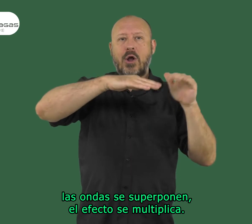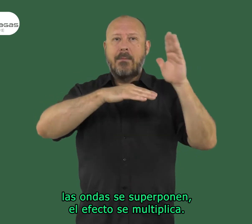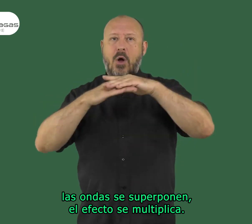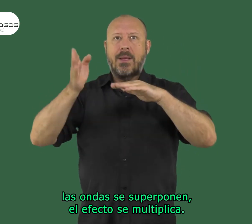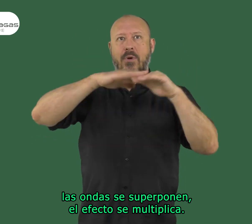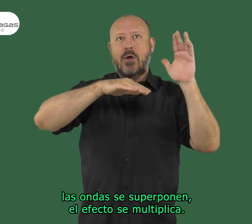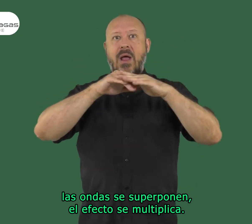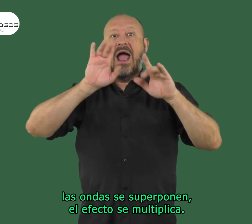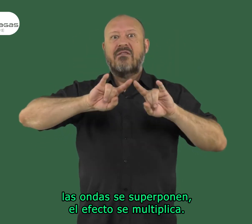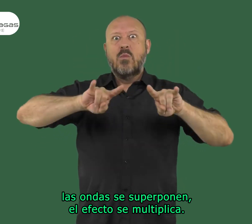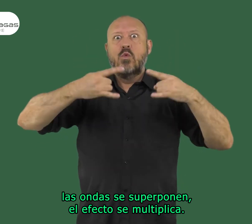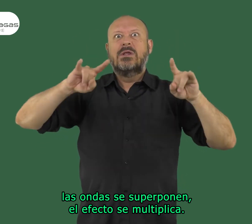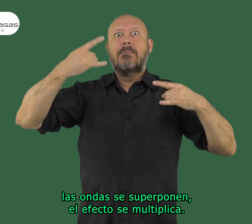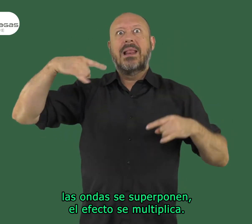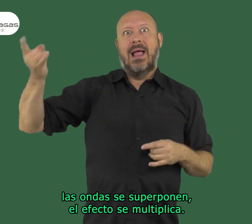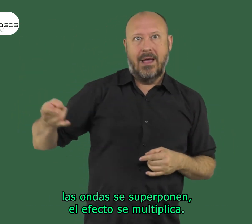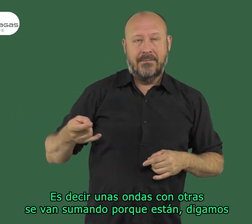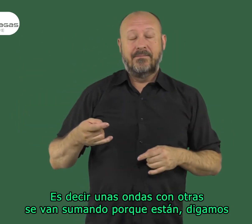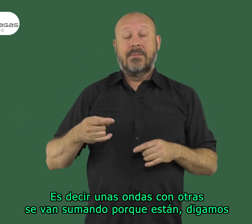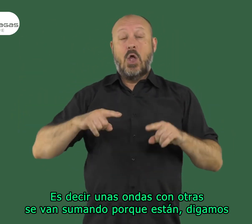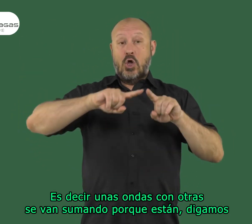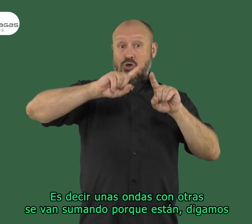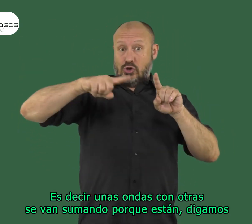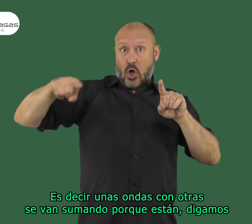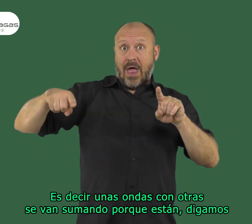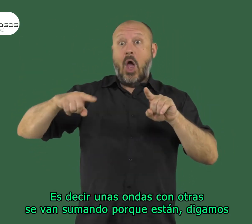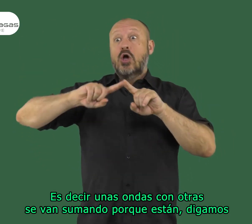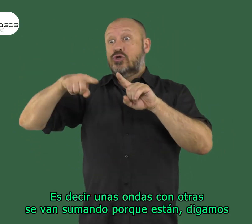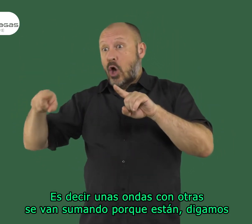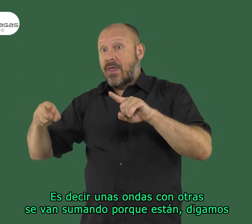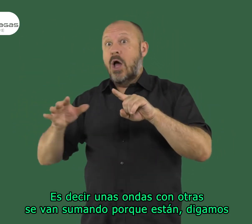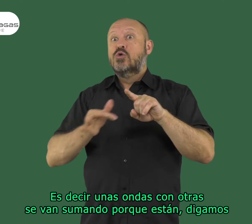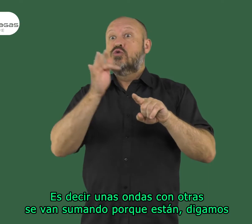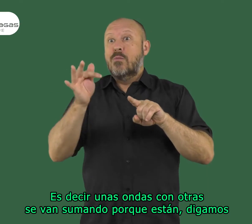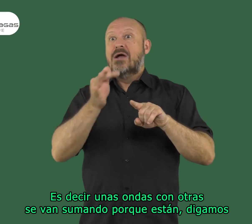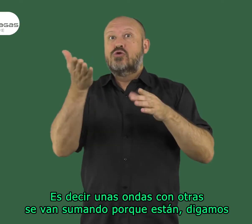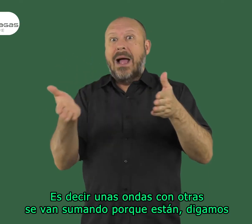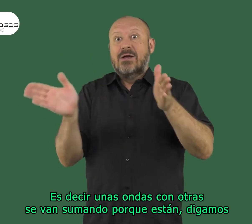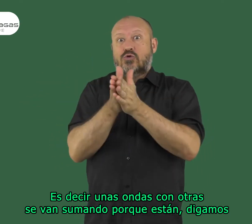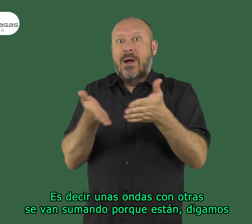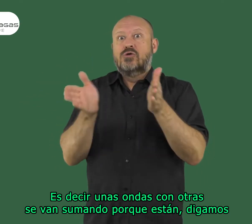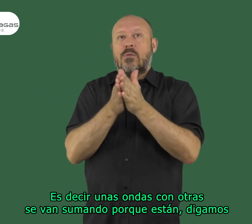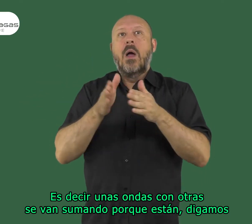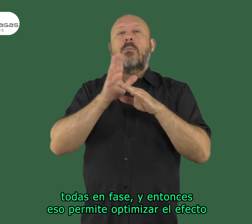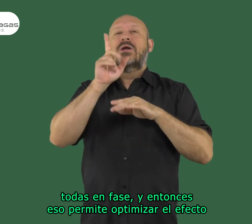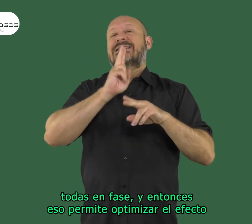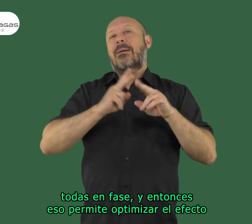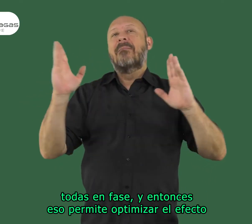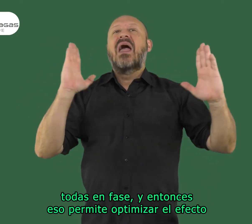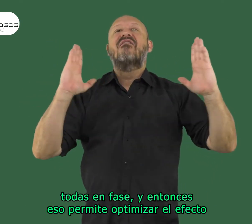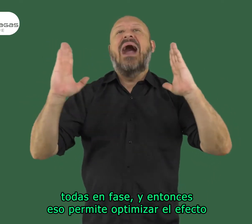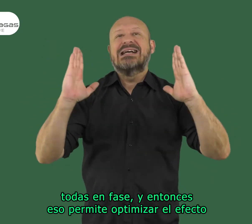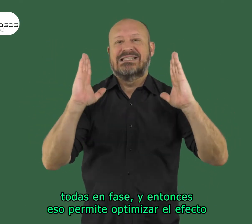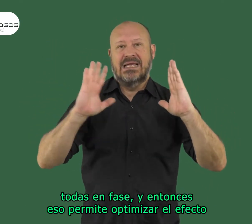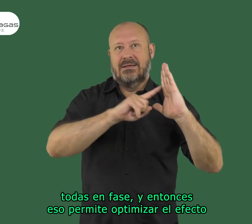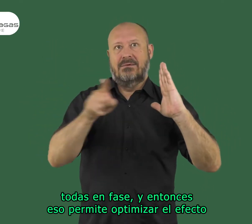se superponen, el efecto se multiplica, es decir, unas ondas con otras se van sumando porque están, digamos, todas